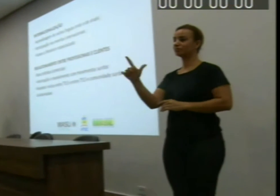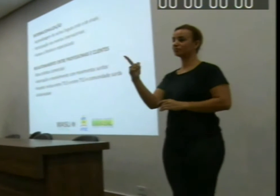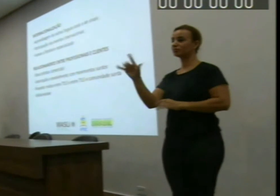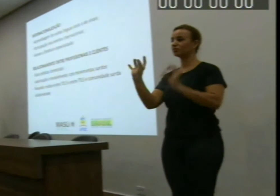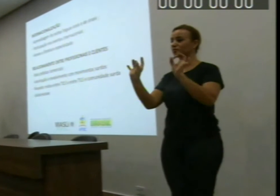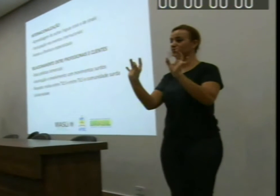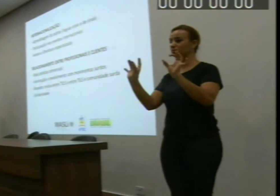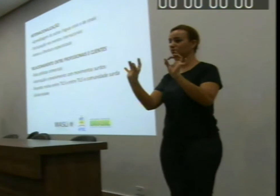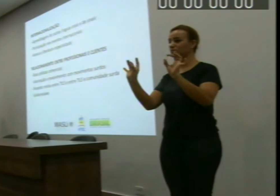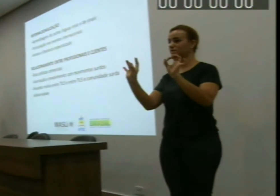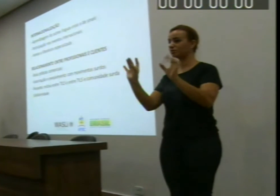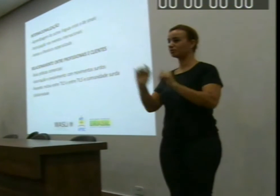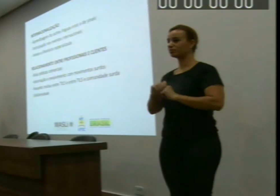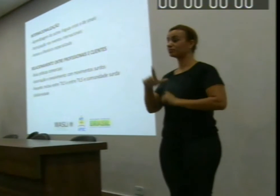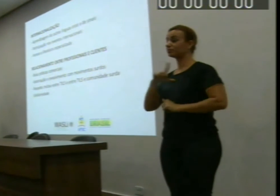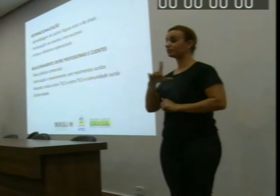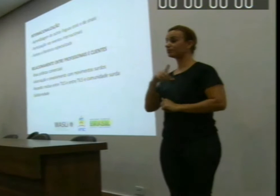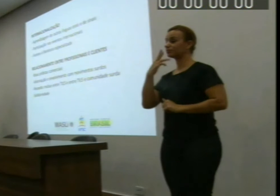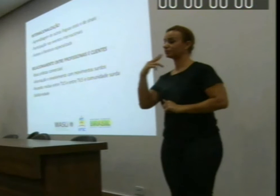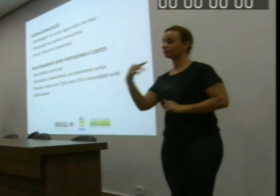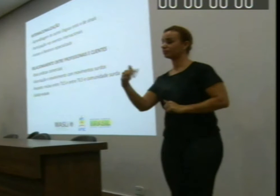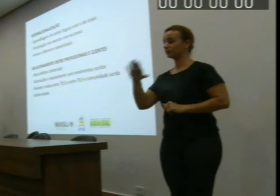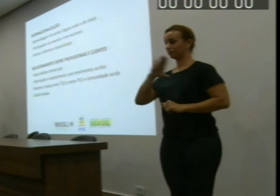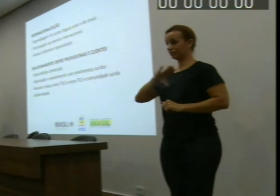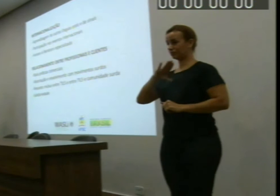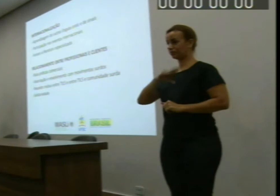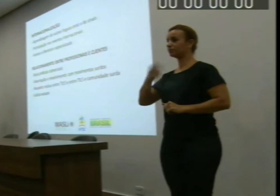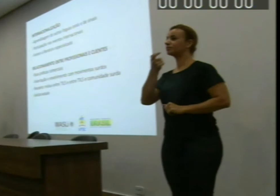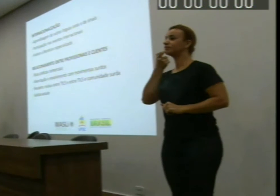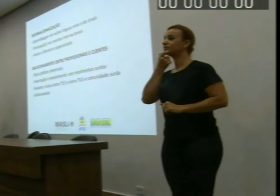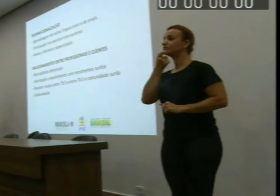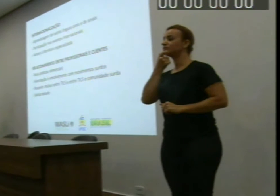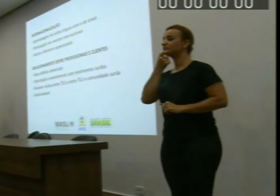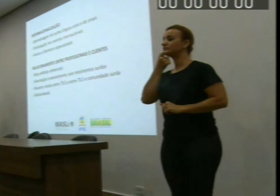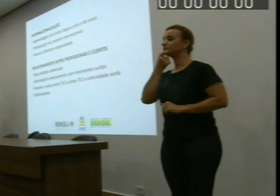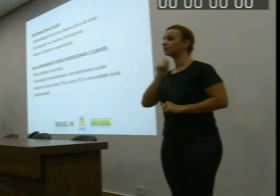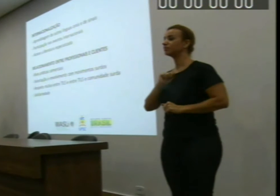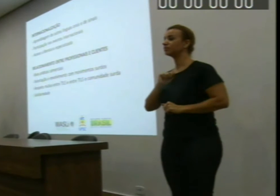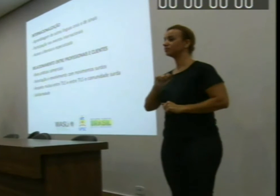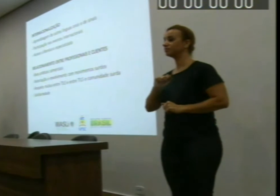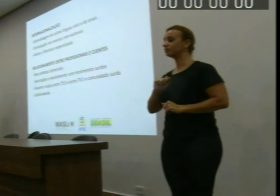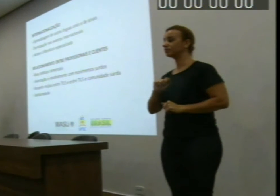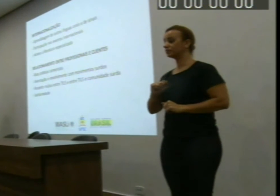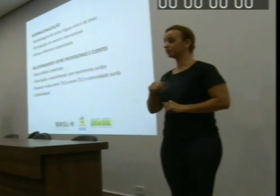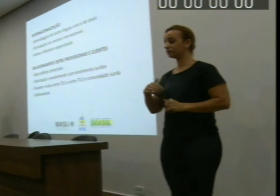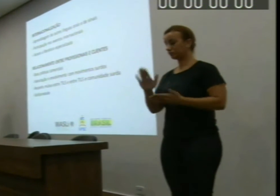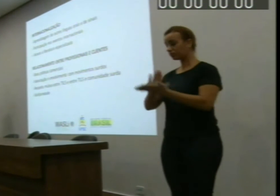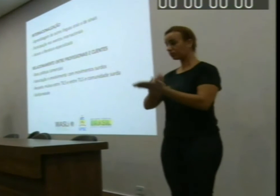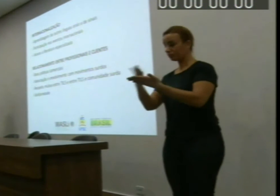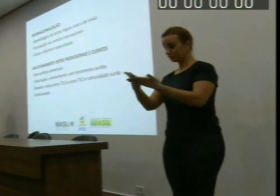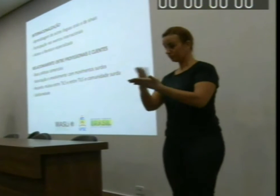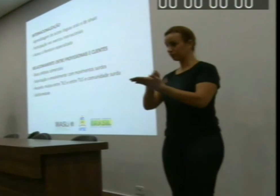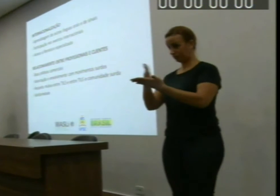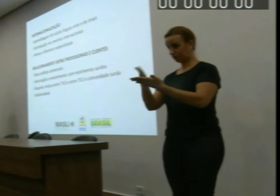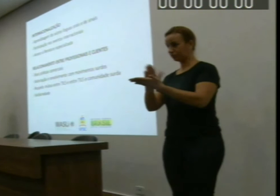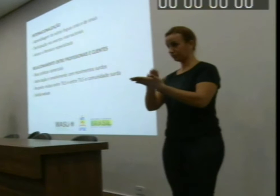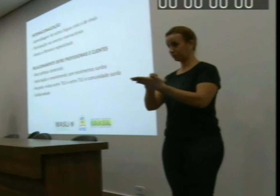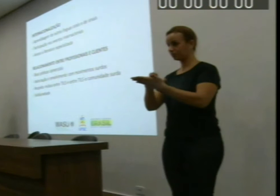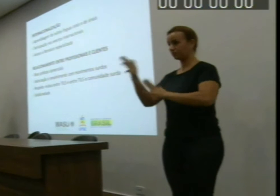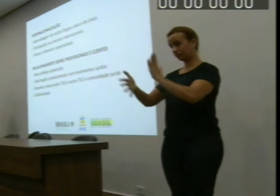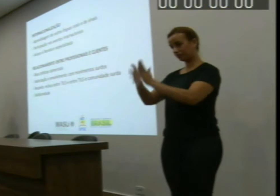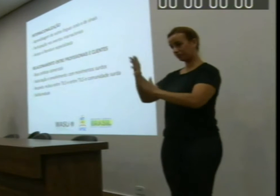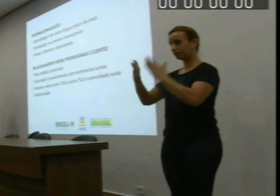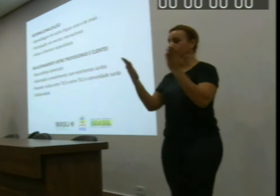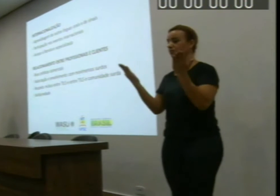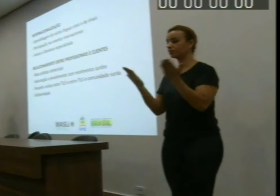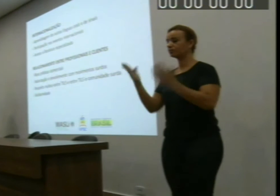tem em língua espanhola que tem em língua inglesa muitas vezes sabe que na nossa área da tradução e da interpretação da língua de sinais hoje